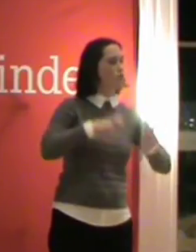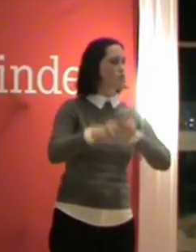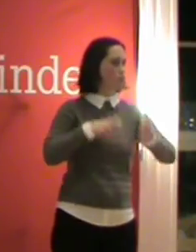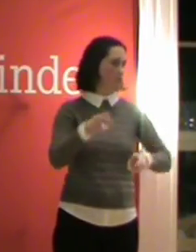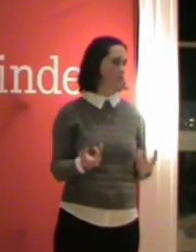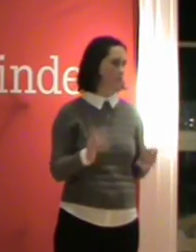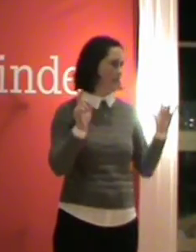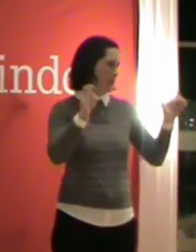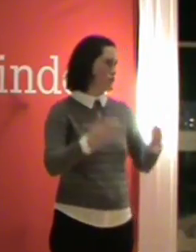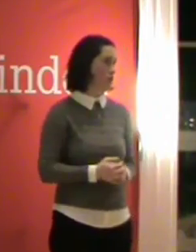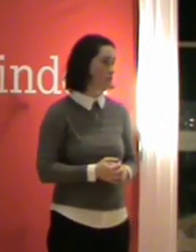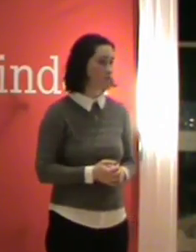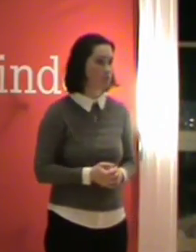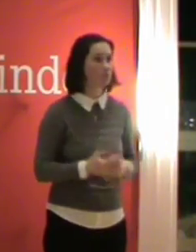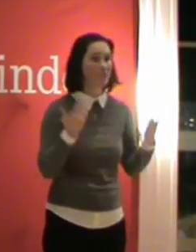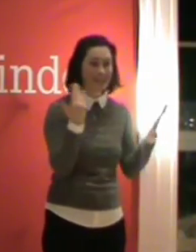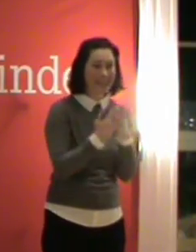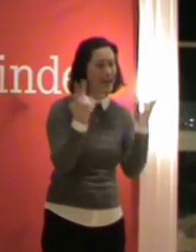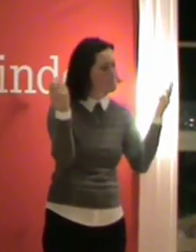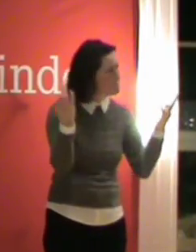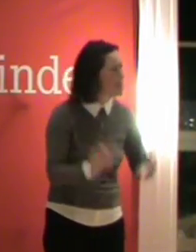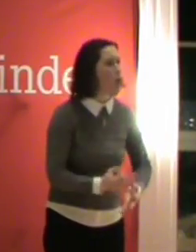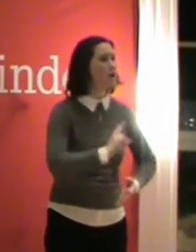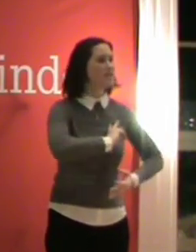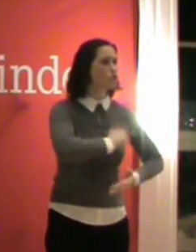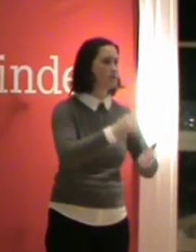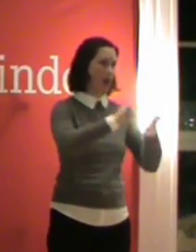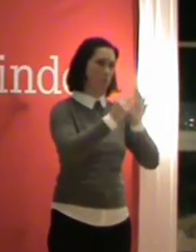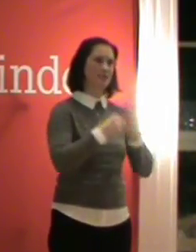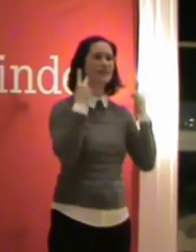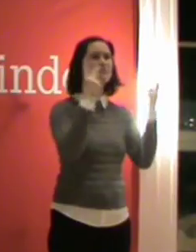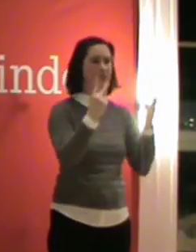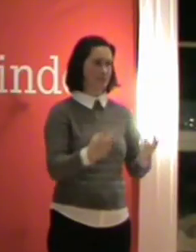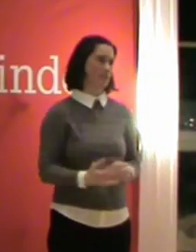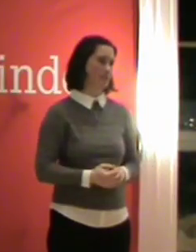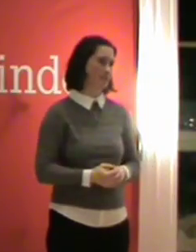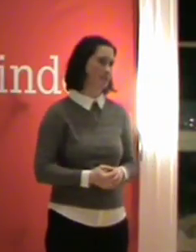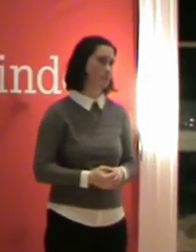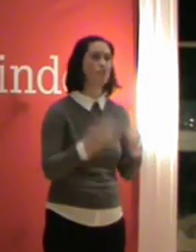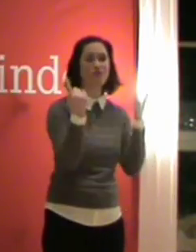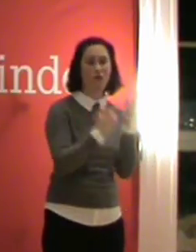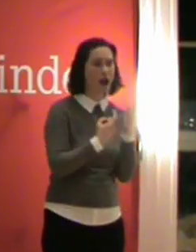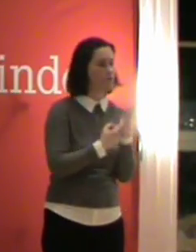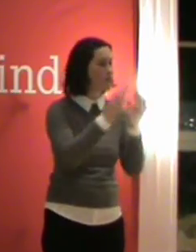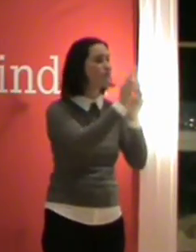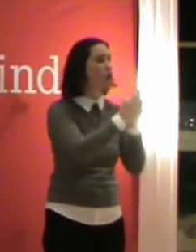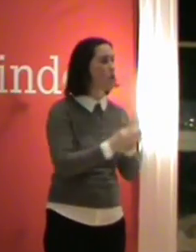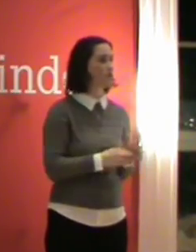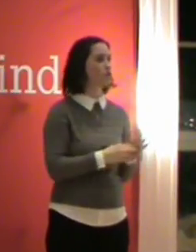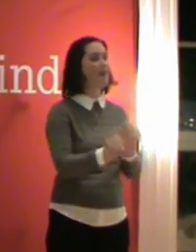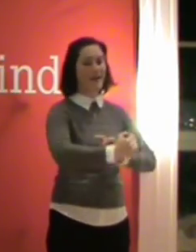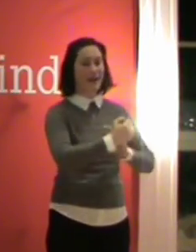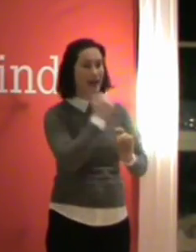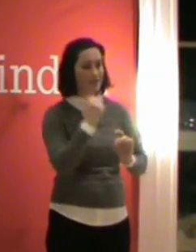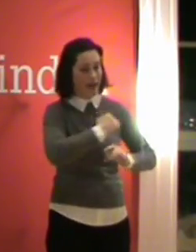Deswegen ist für mich eine gute Sozialpolitik nicht alleine, aber die Grundvoraussetzung dafür, dass